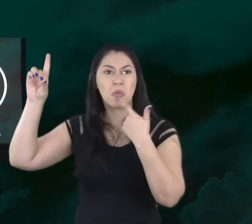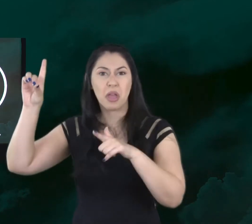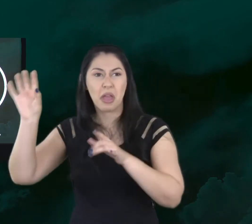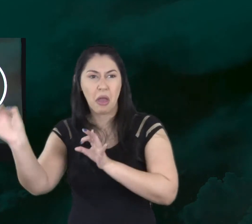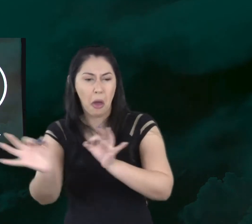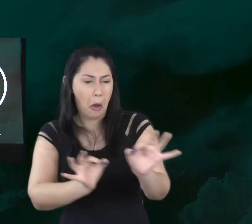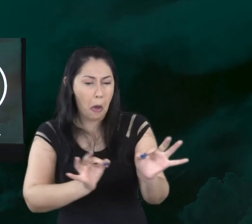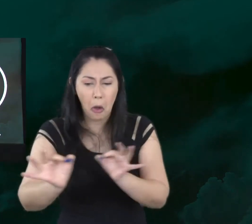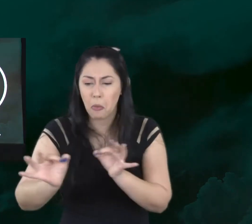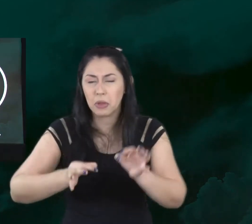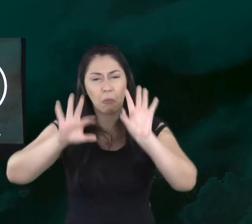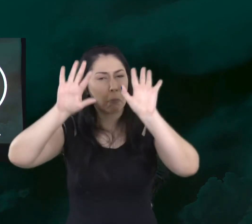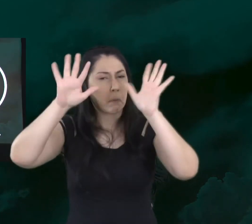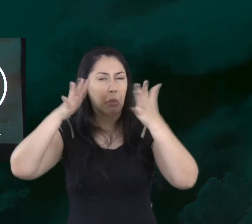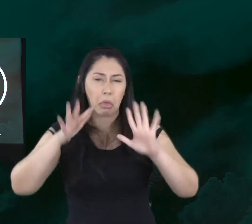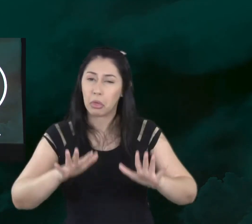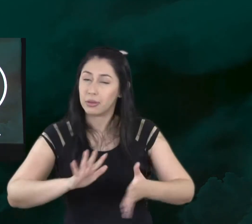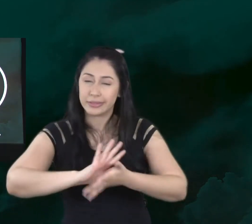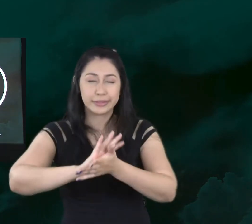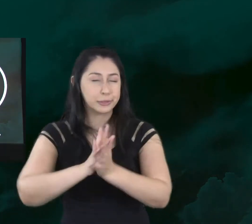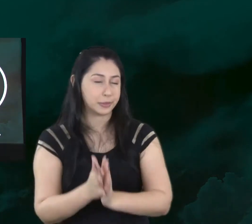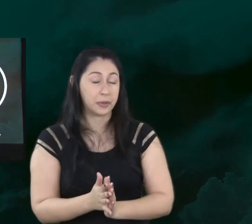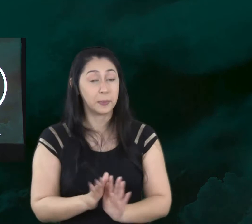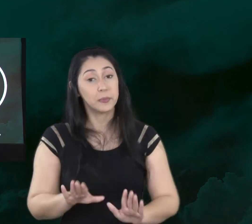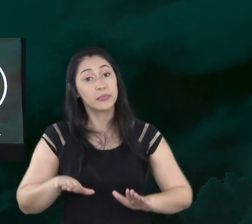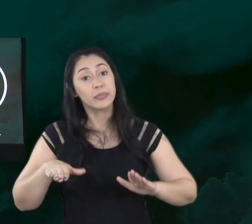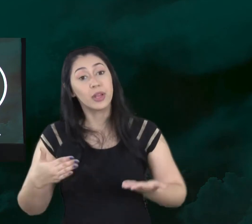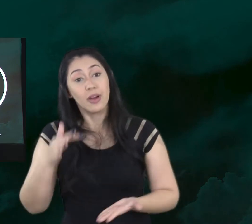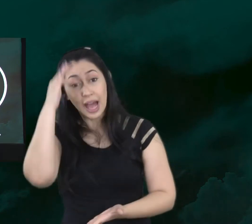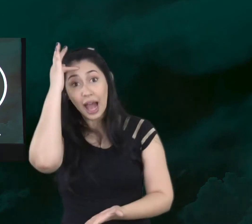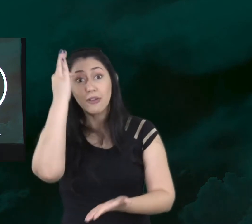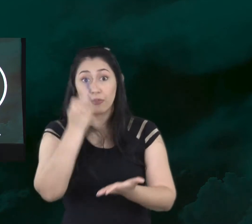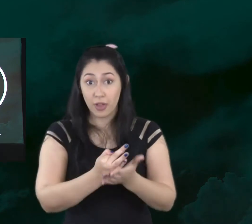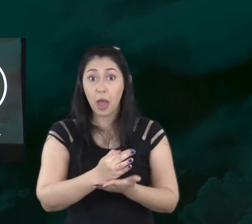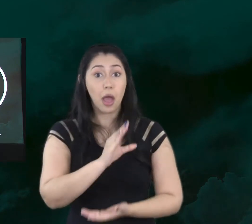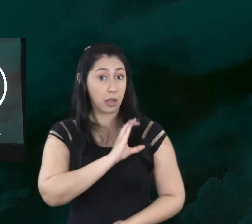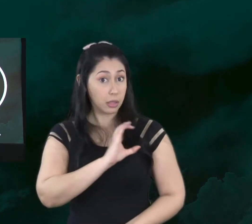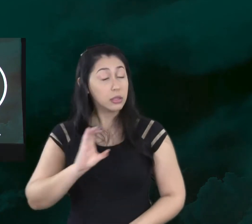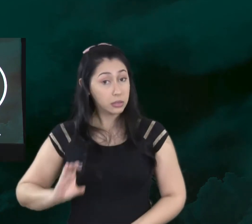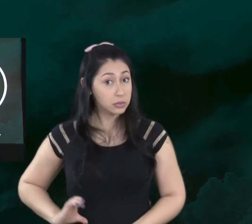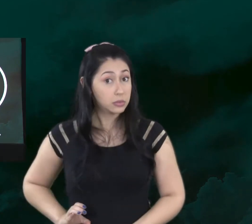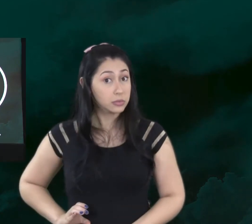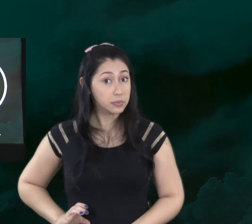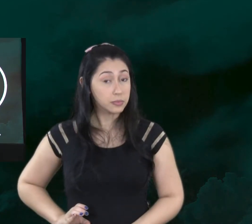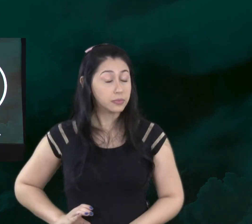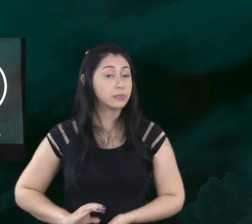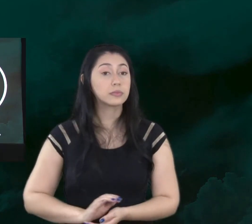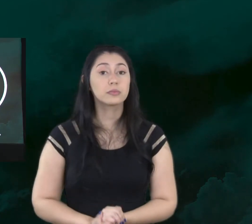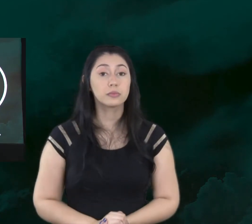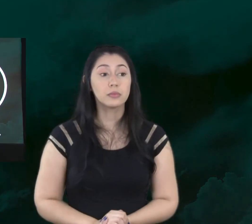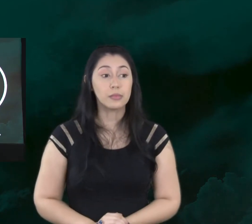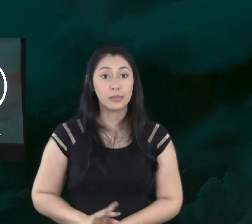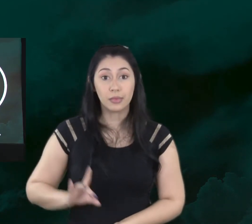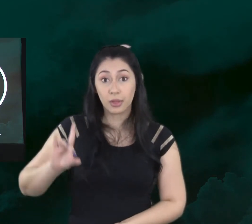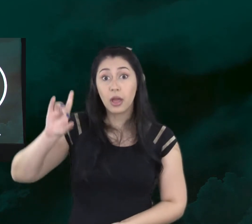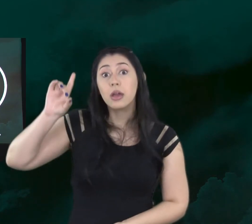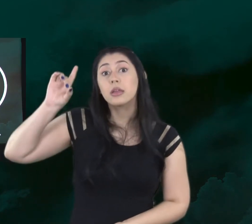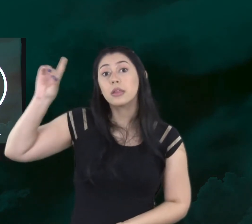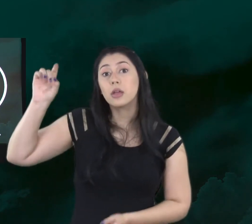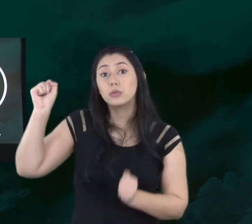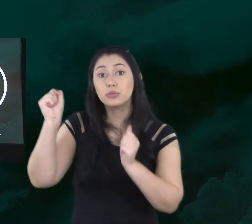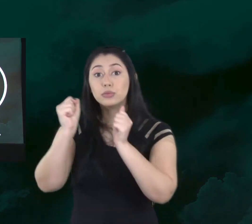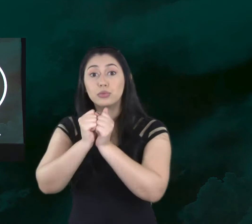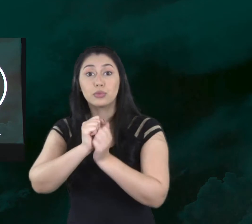Deus, toda a economia de Deus. Então, a fé é o próprio Cristo. E Deus está em